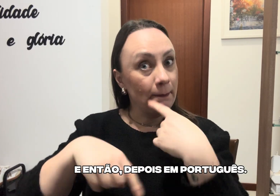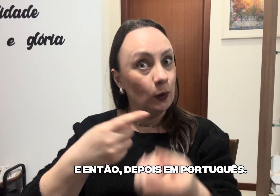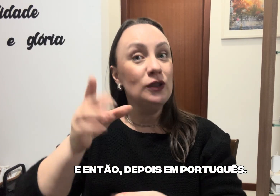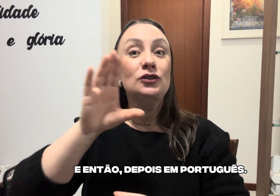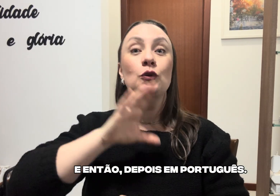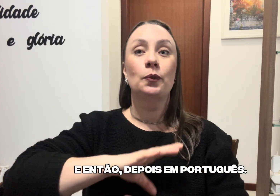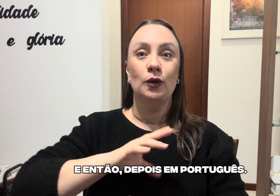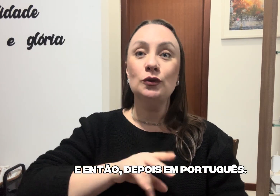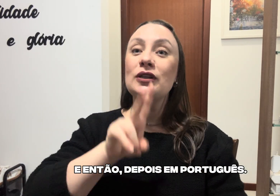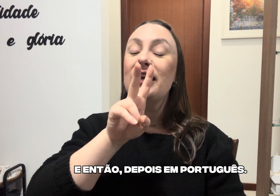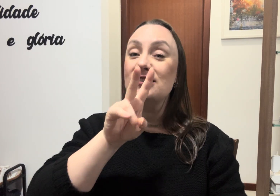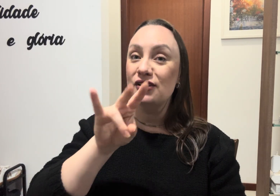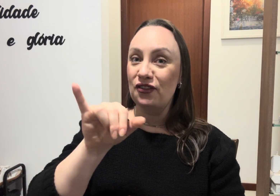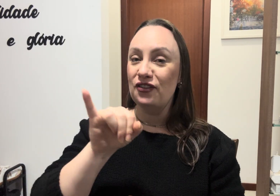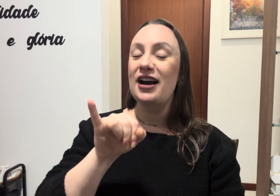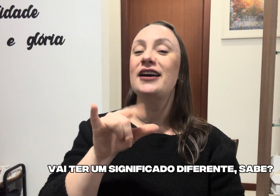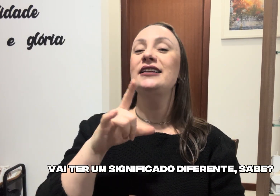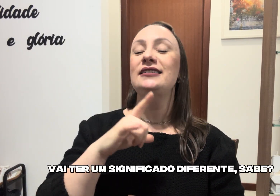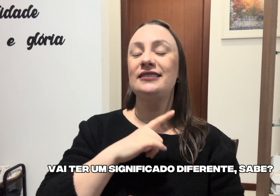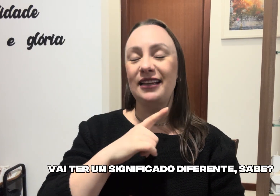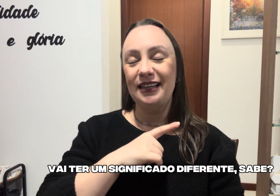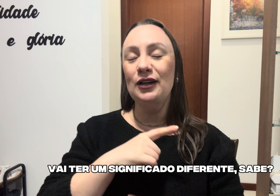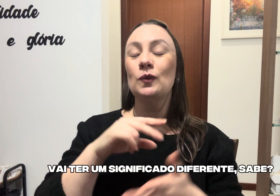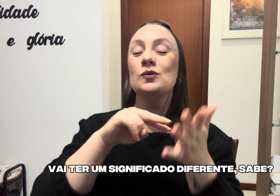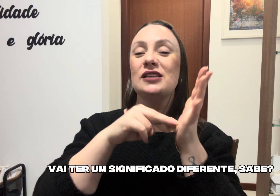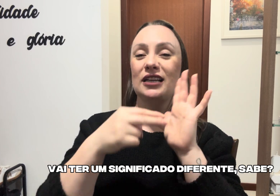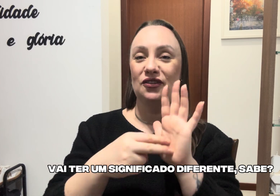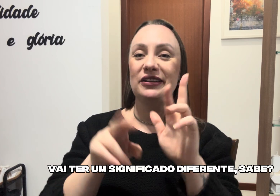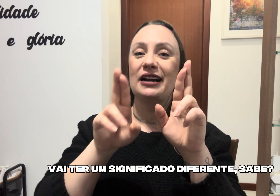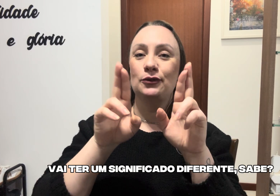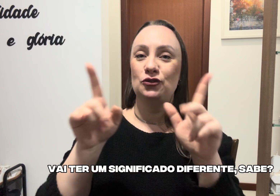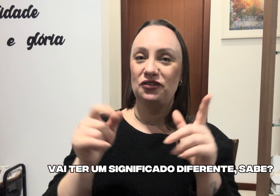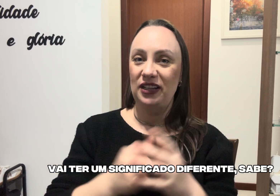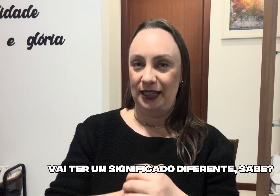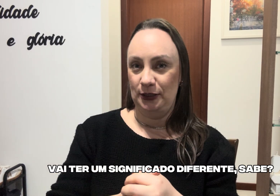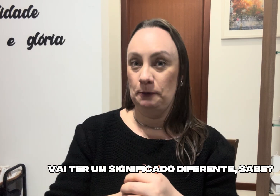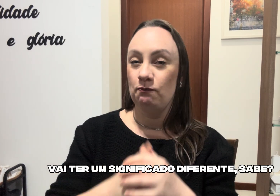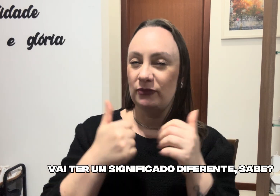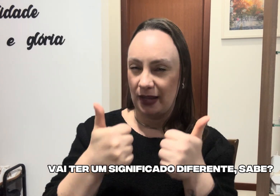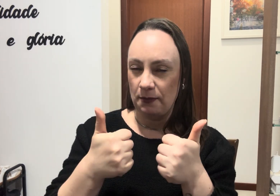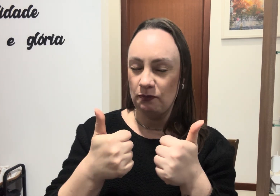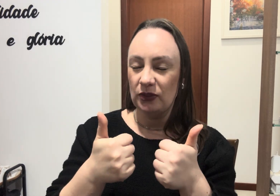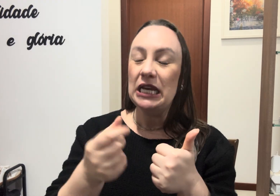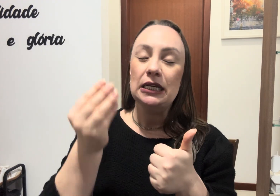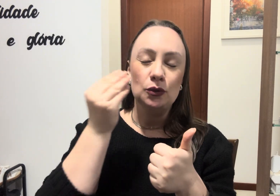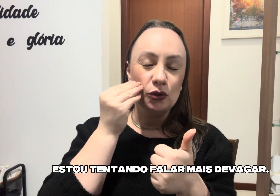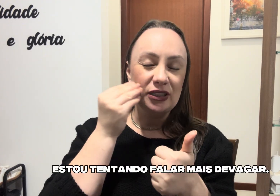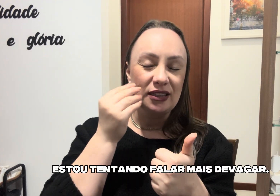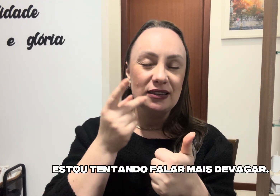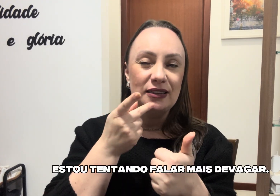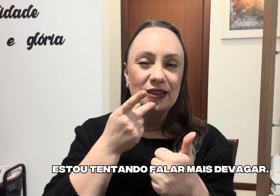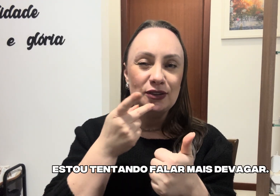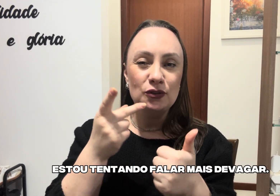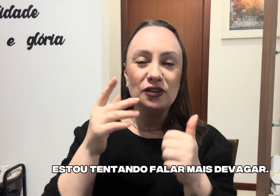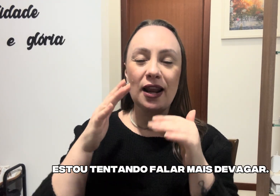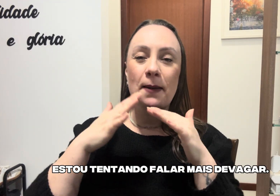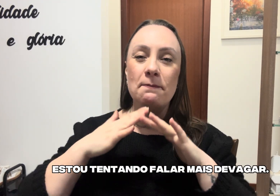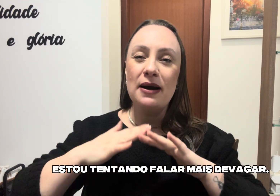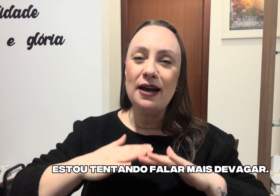depois no português vai ter um significado diferente, tá? Eu tô tentando falar